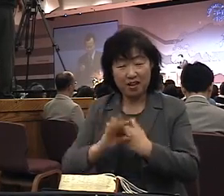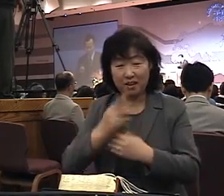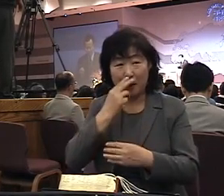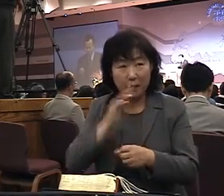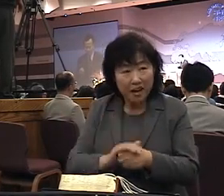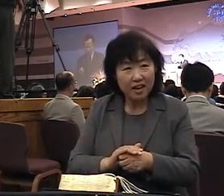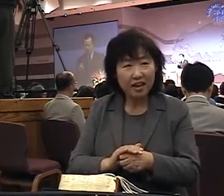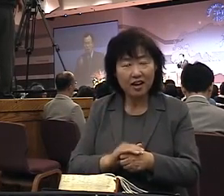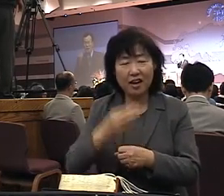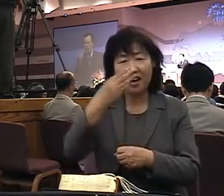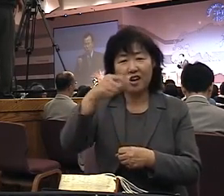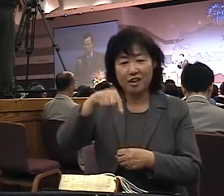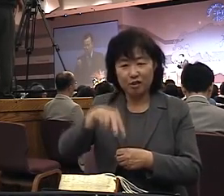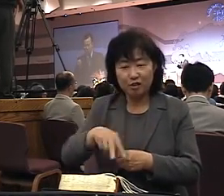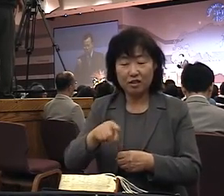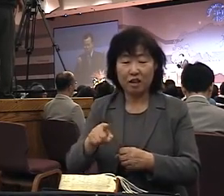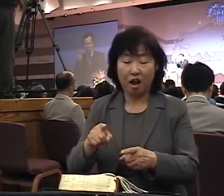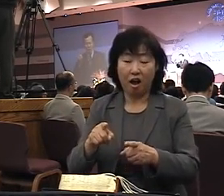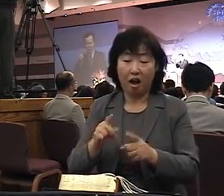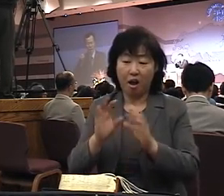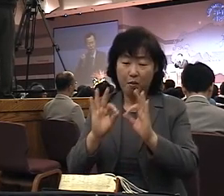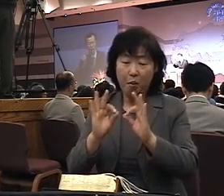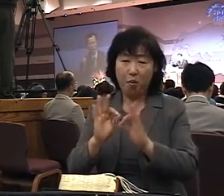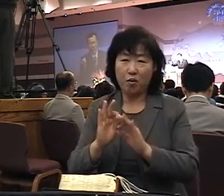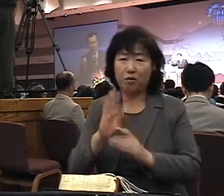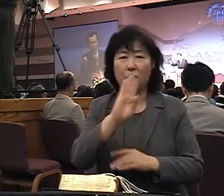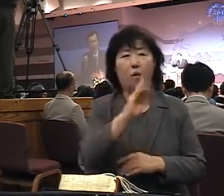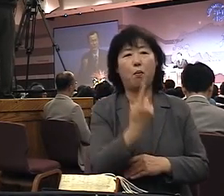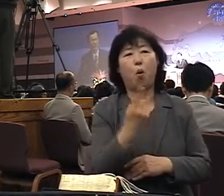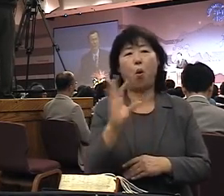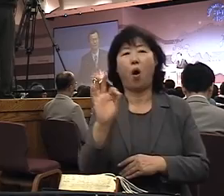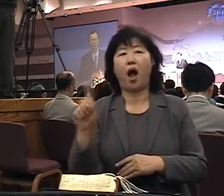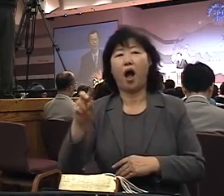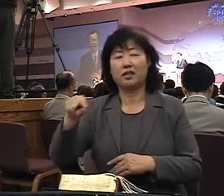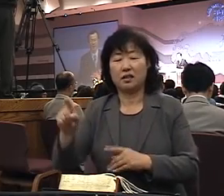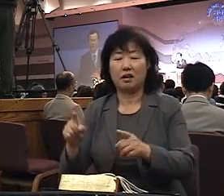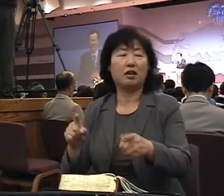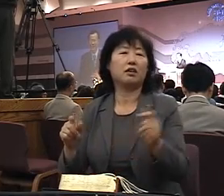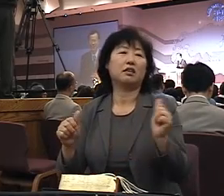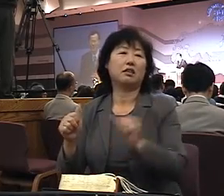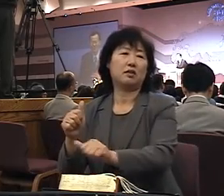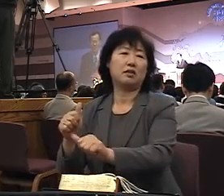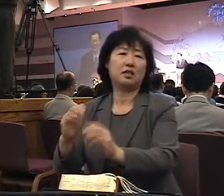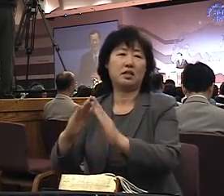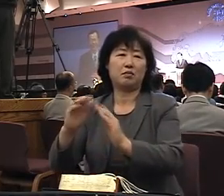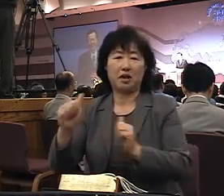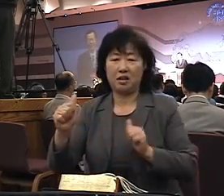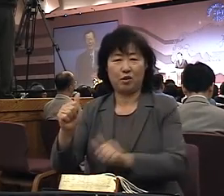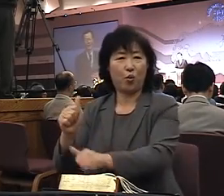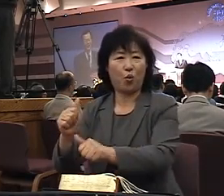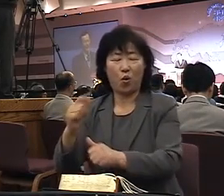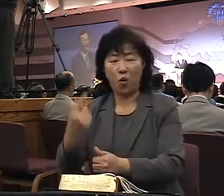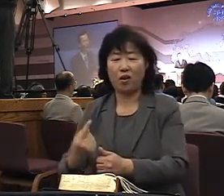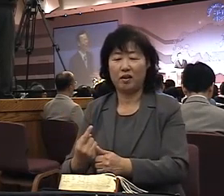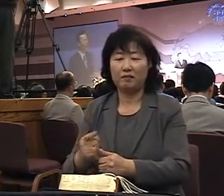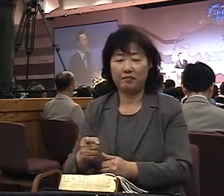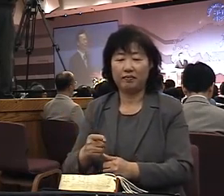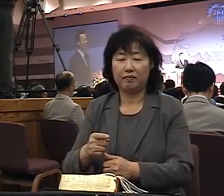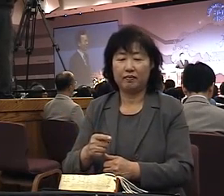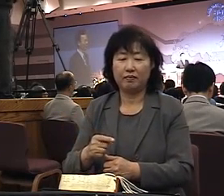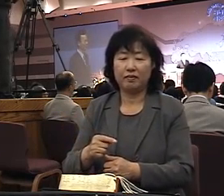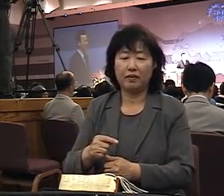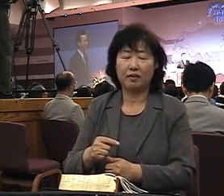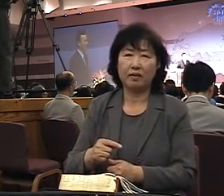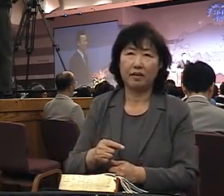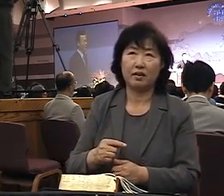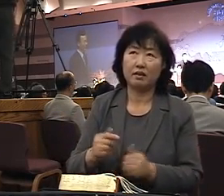그 모습을 보면서 이 보아스가 그 안으로 들어오겠다고 합니다. 근데 그냥 들어오는 게 아니에요. 근족으로